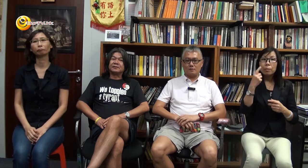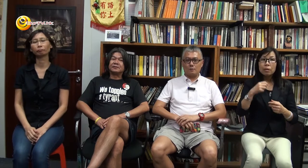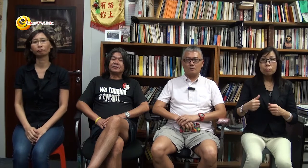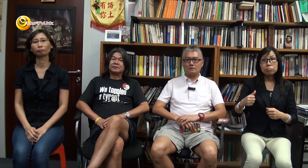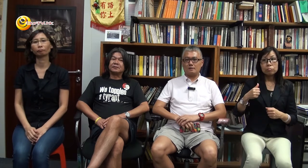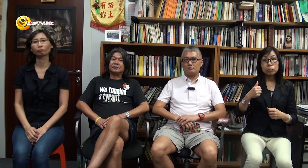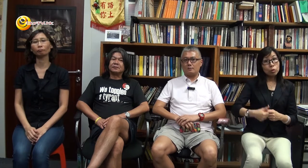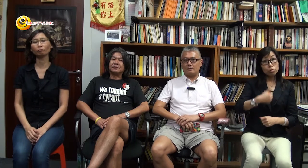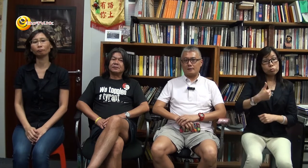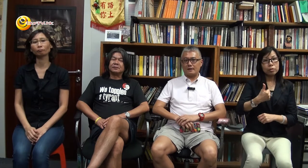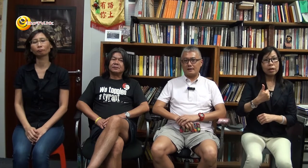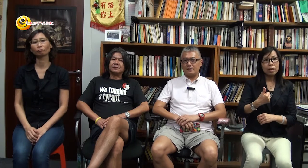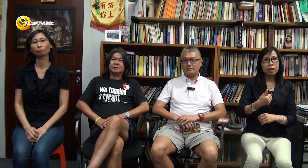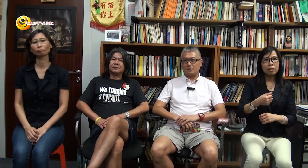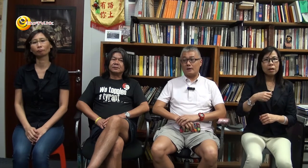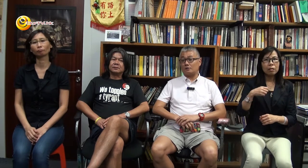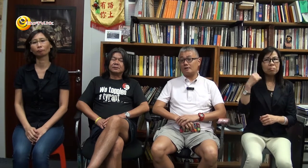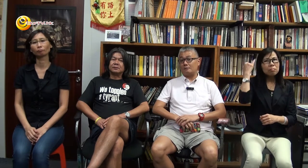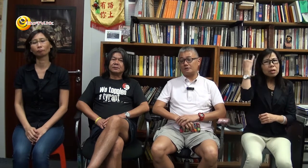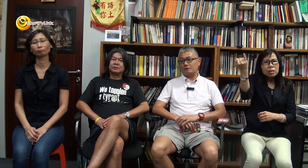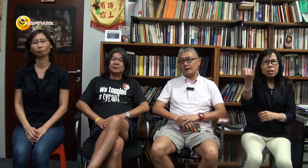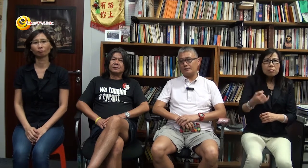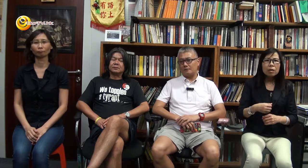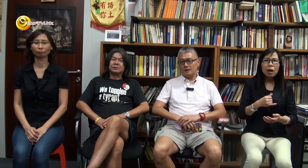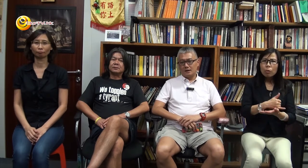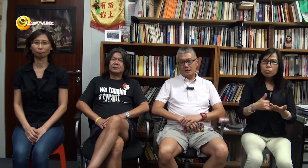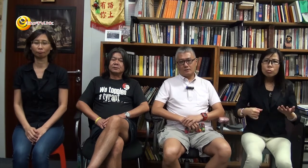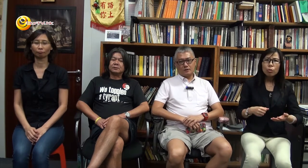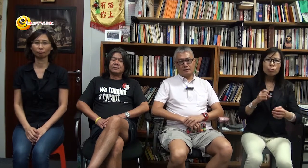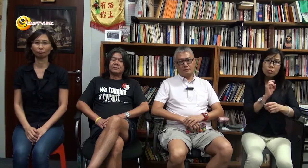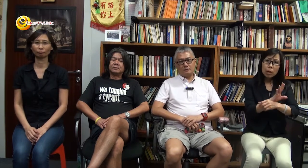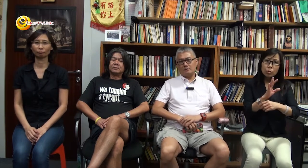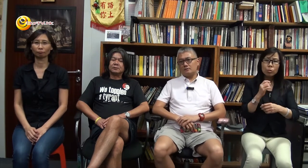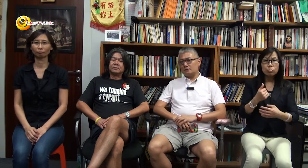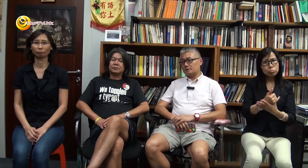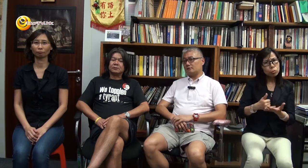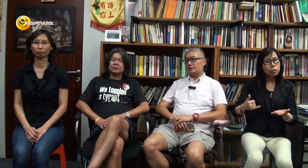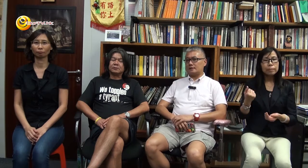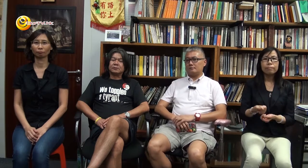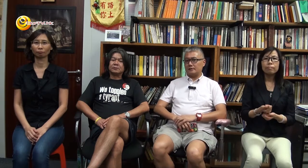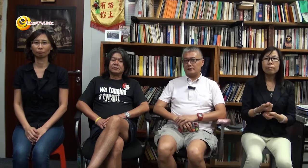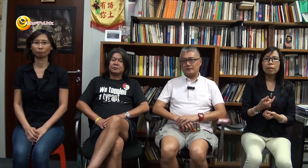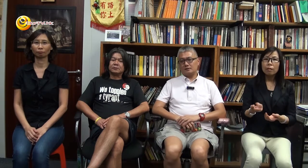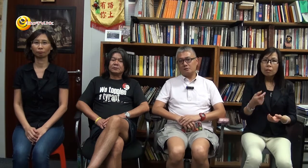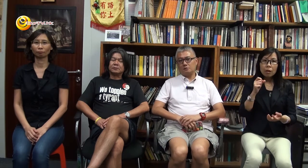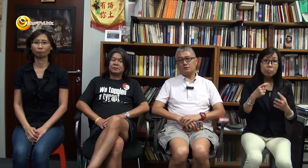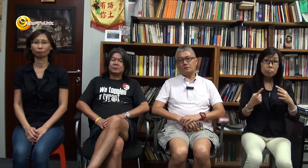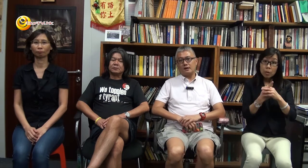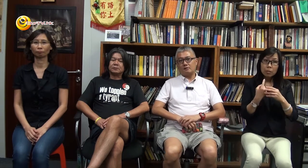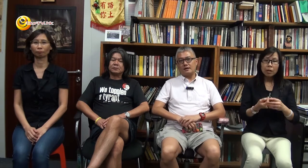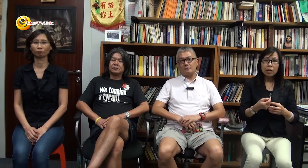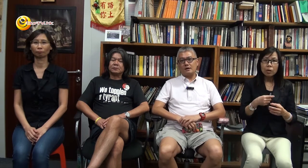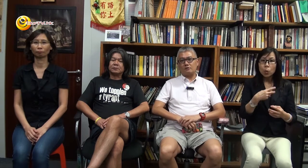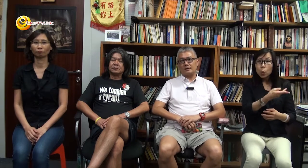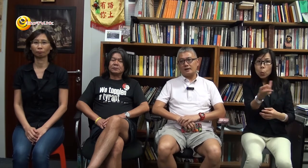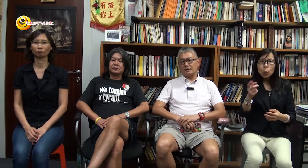咧就即系唔做埋个任期咧，就话退休啊，唔做噶啦咁样。咁当然消息嚟得咁突然啦，都好多揣